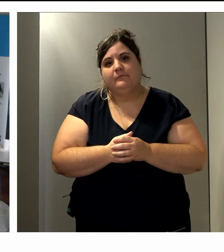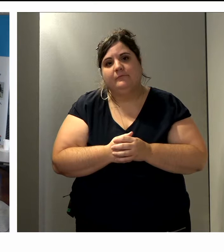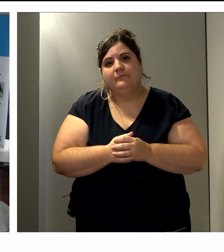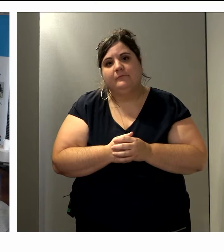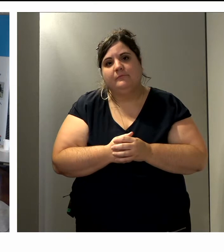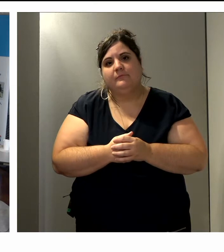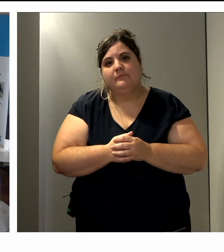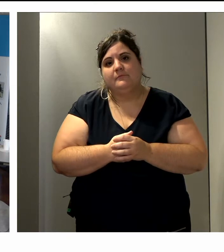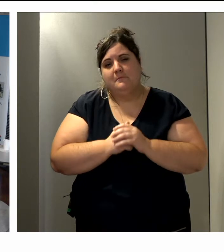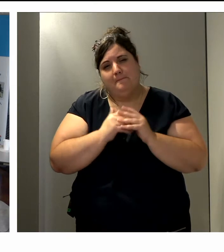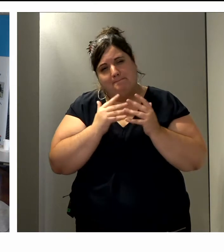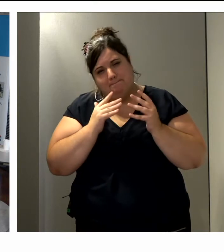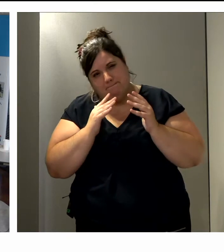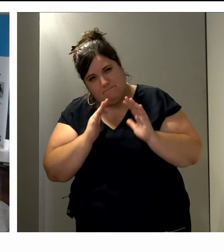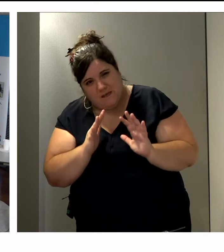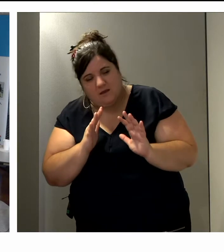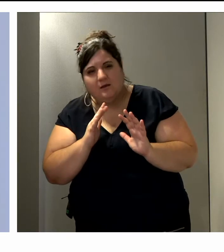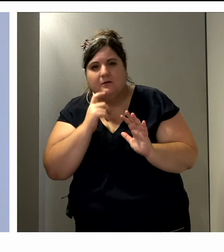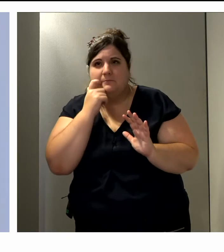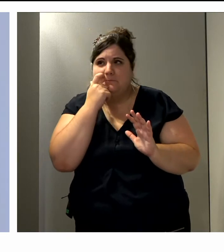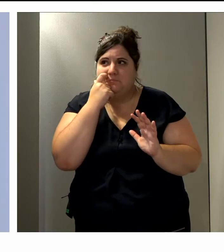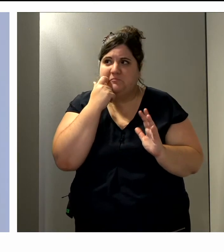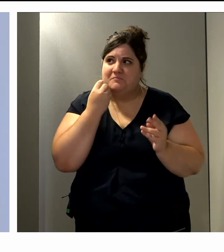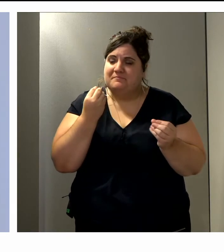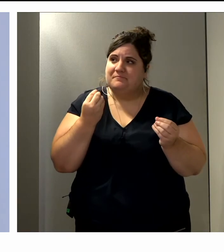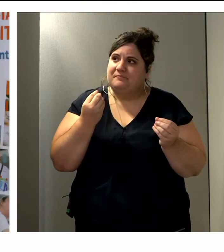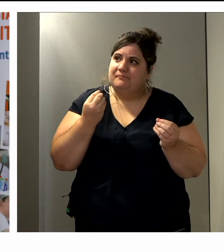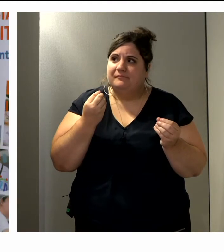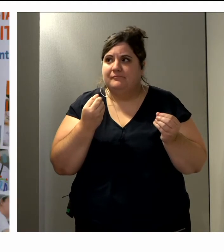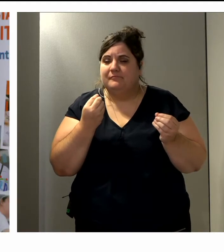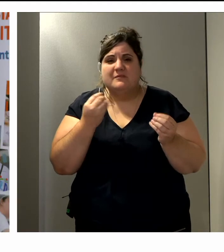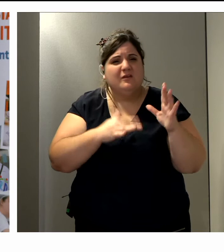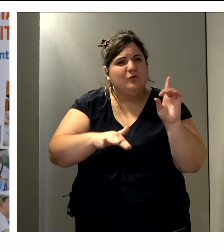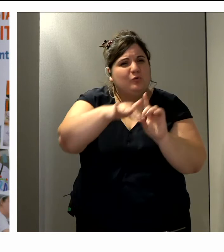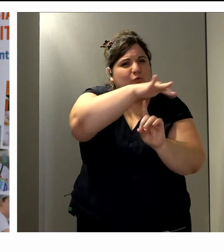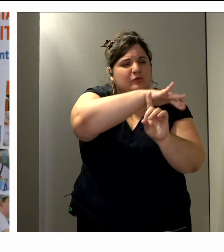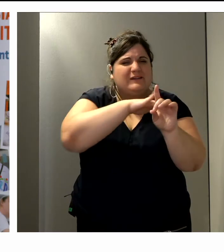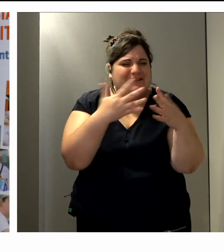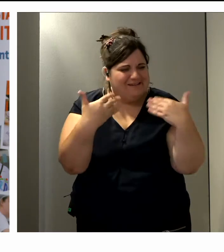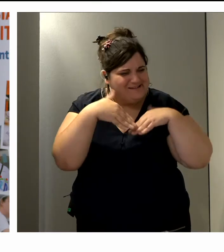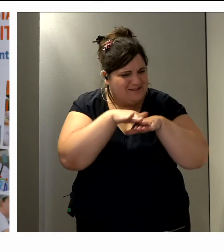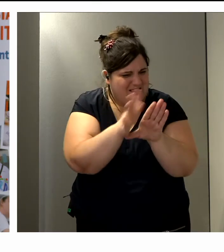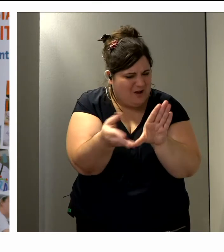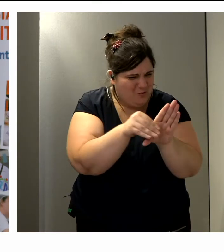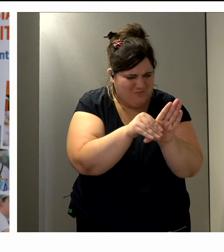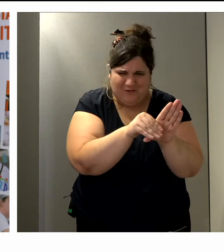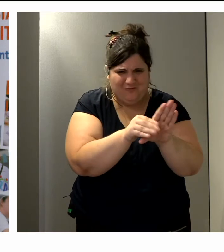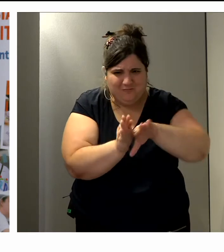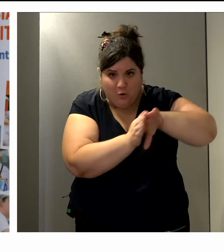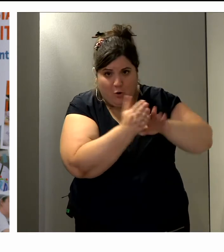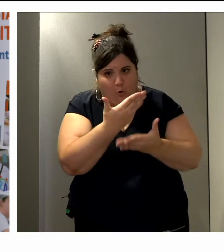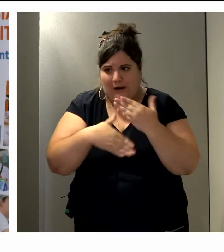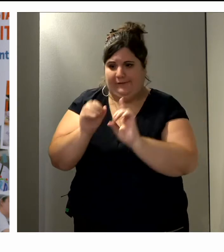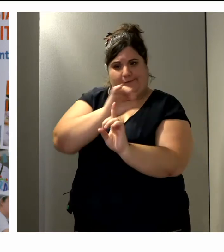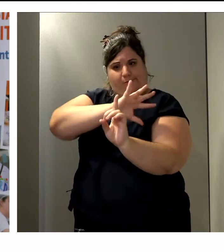Mais je voudrais bien qu'on passe à une société qui prend plus soin, que nous prenions soin des uns des